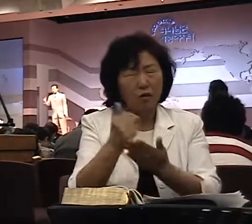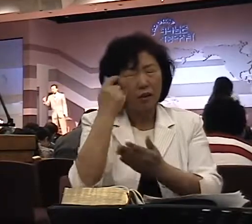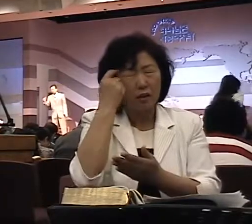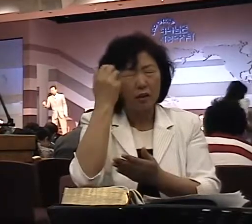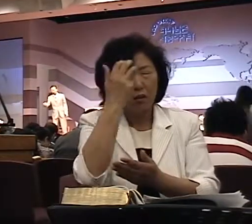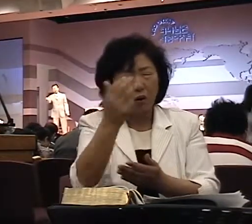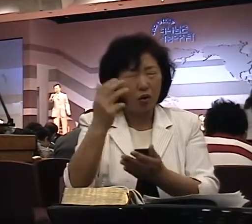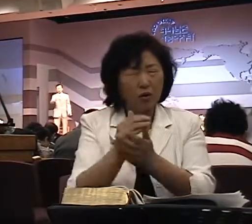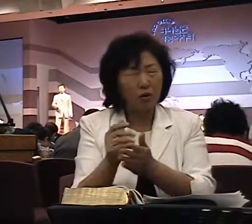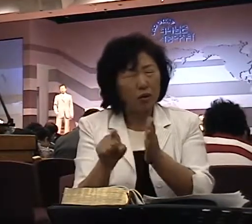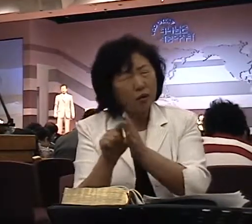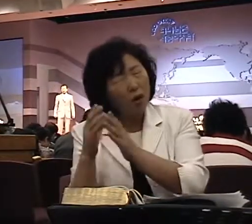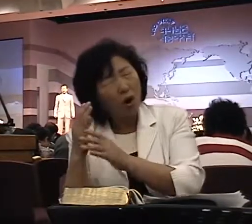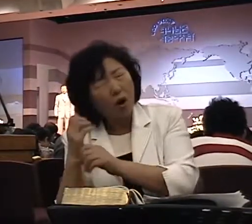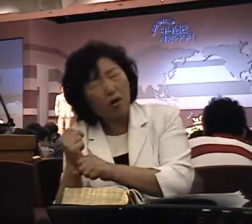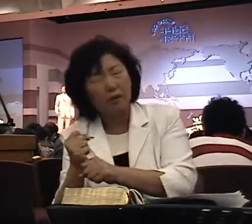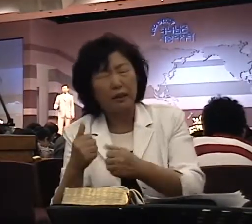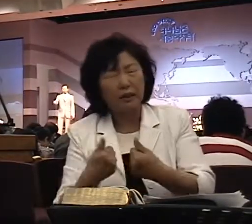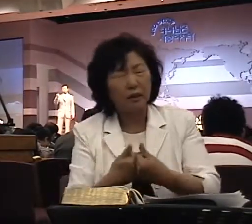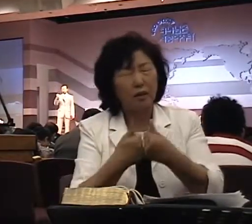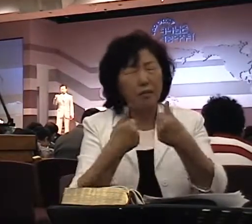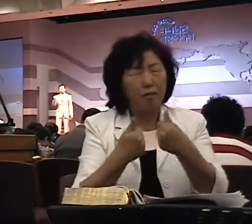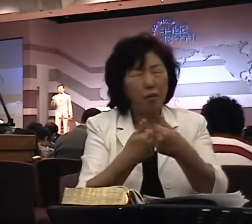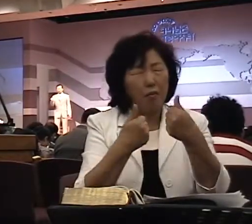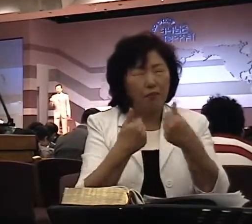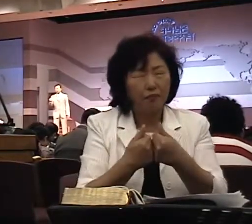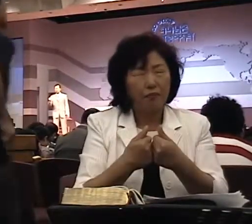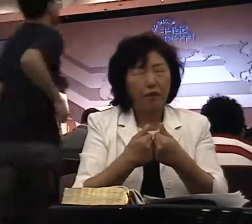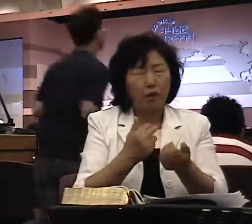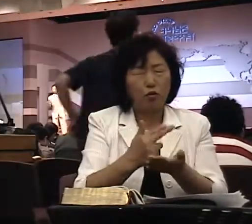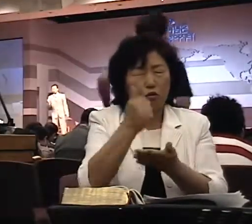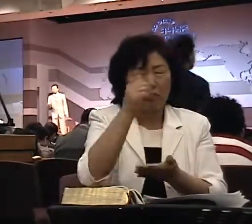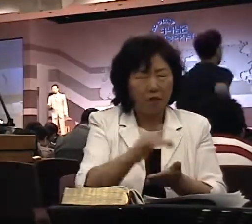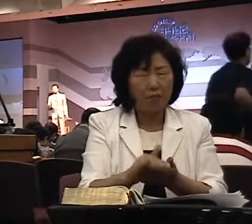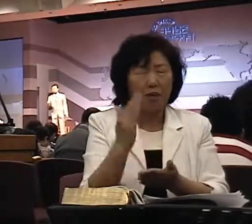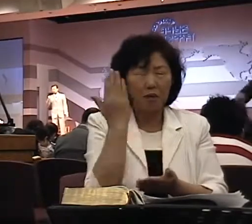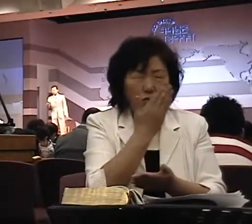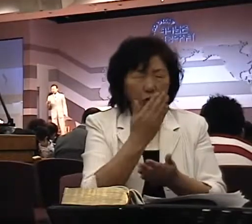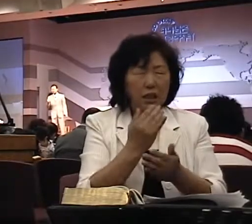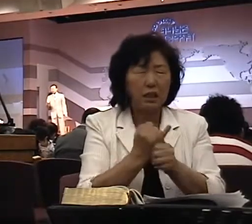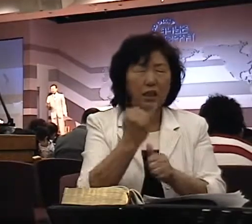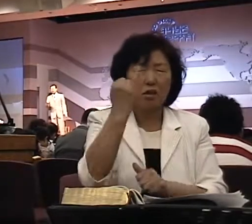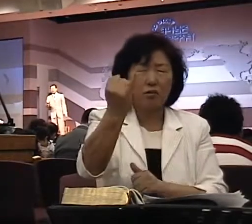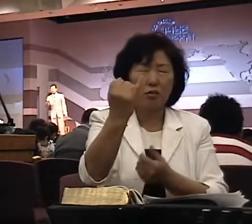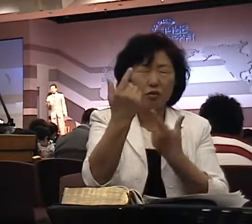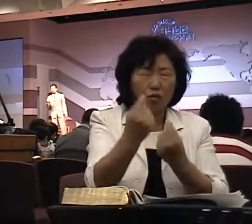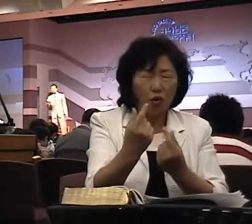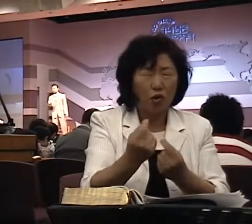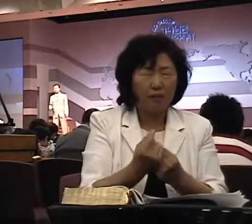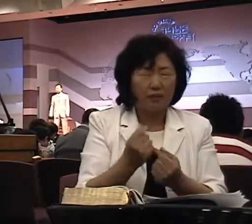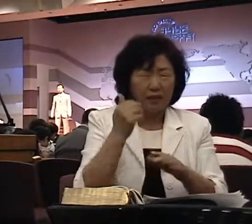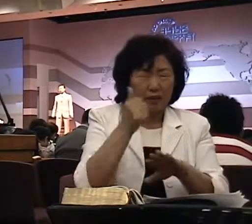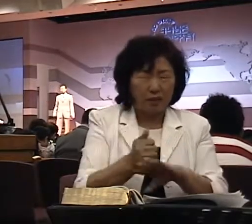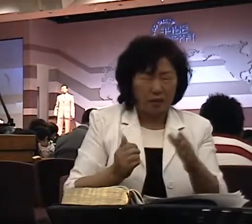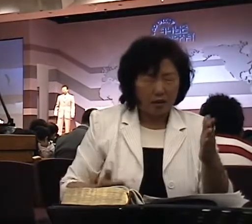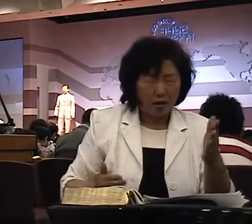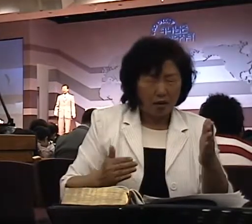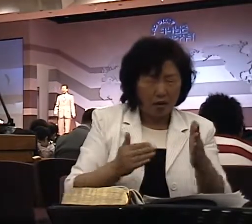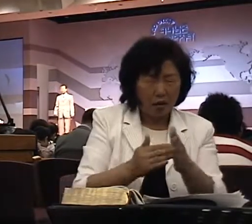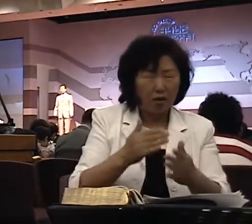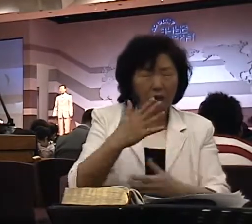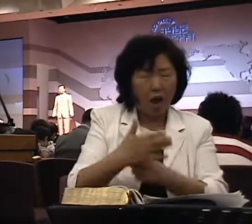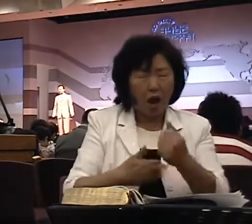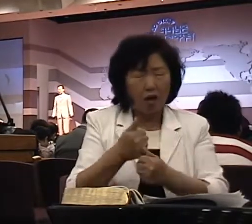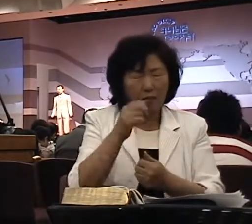성령 의지하며 싸우게 해달라. 주님 앞에 순결한 신부처럼 끝까지 하나님 앞에 드려지는 그릇이